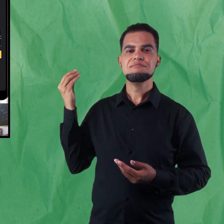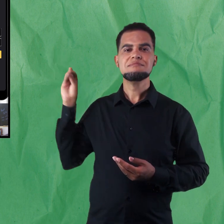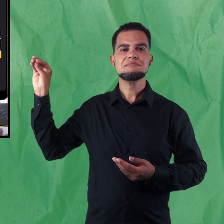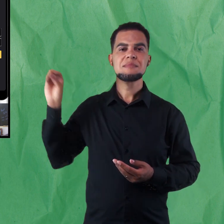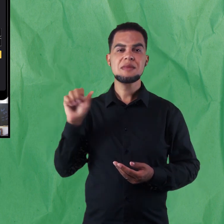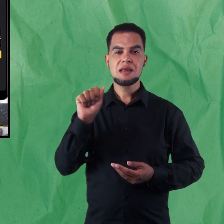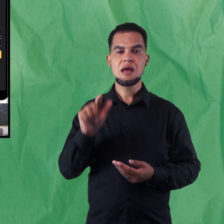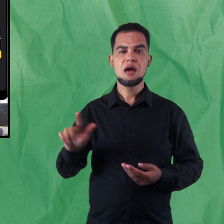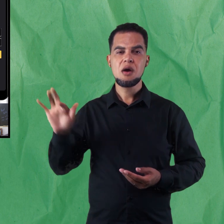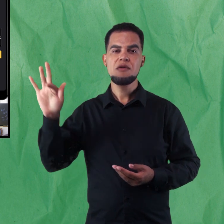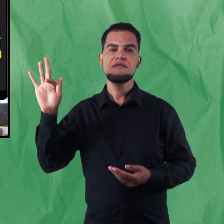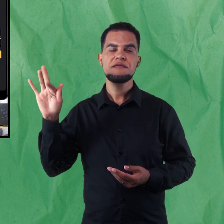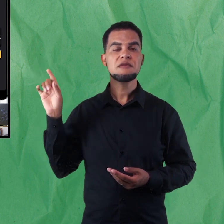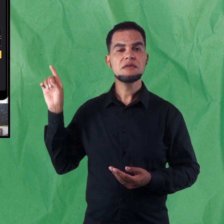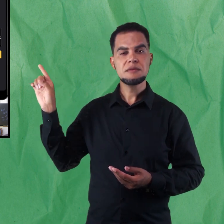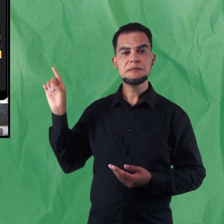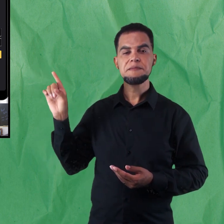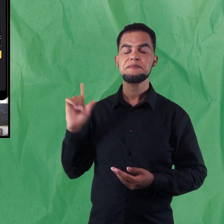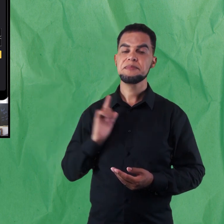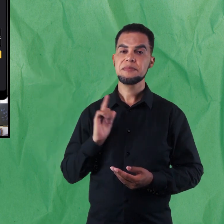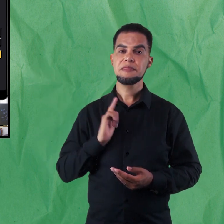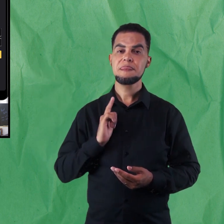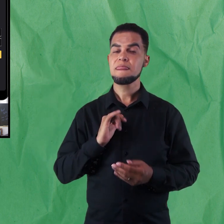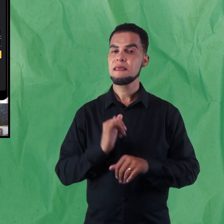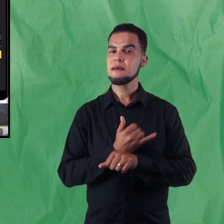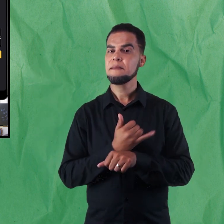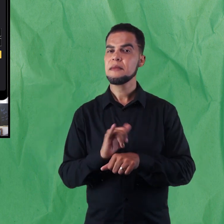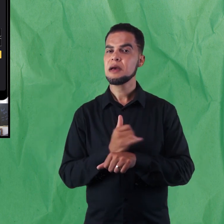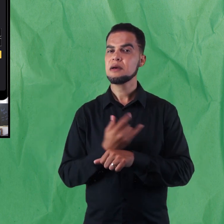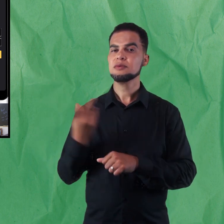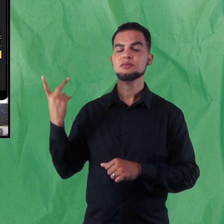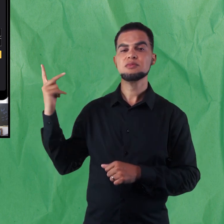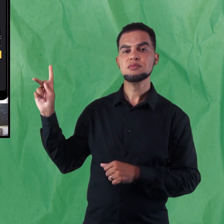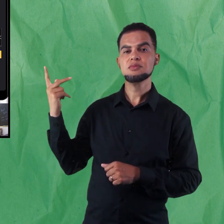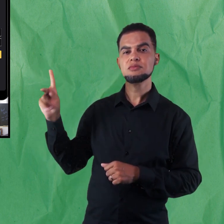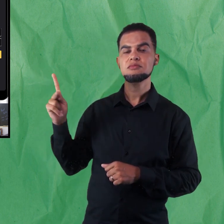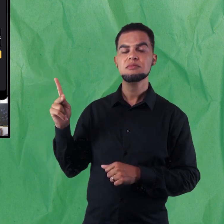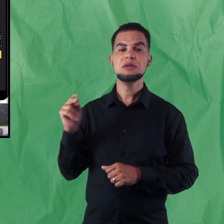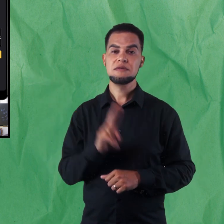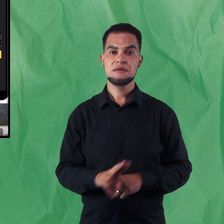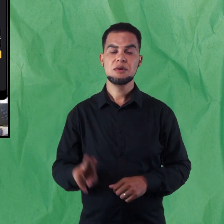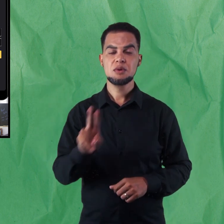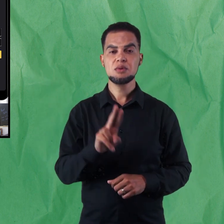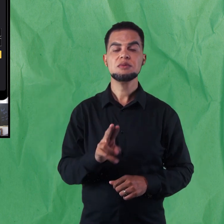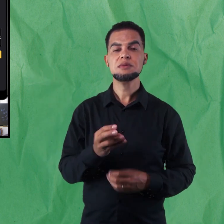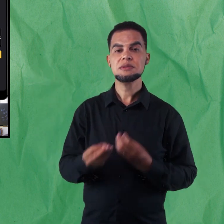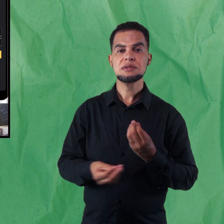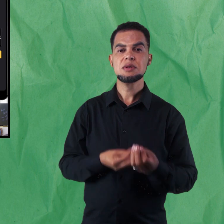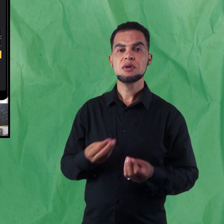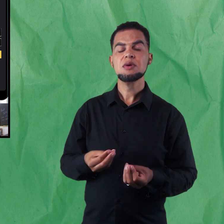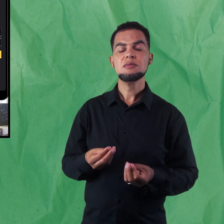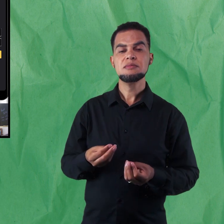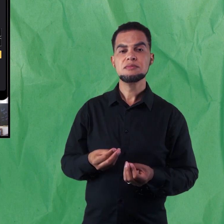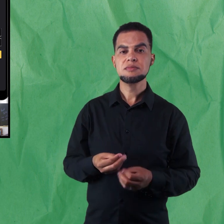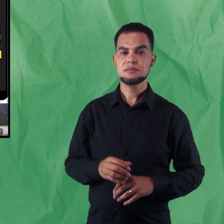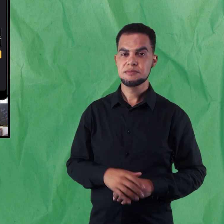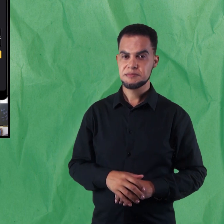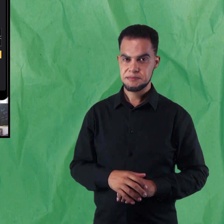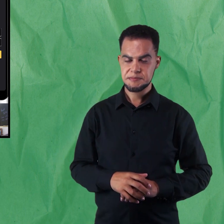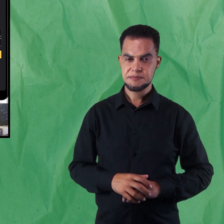E esse auth ele vai ter um método. Esse método dele é o que a gente vai usar é o